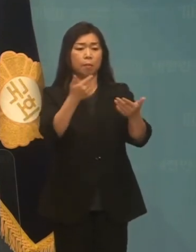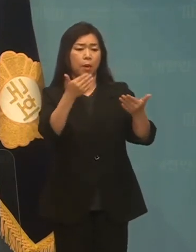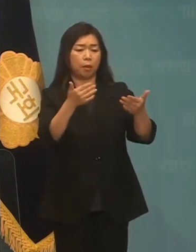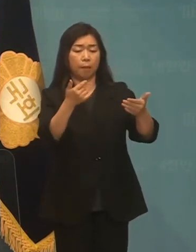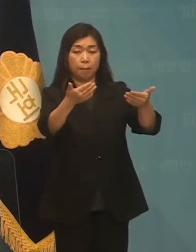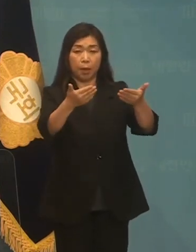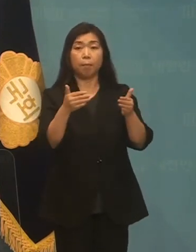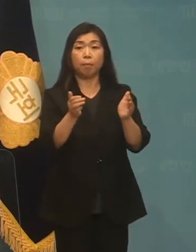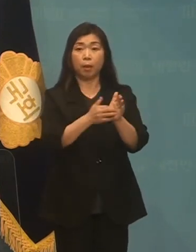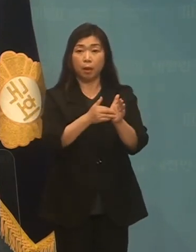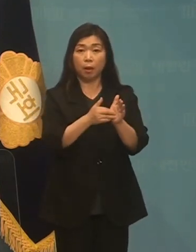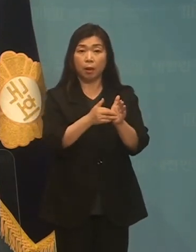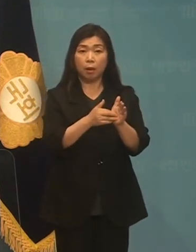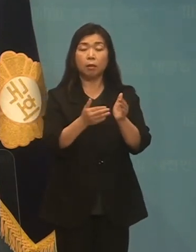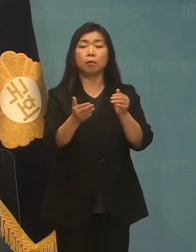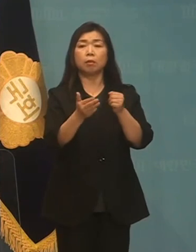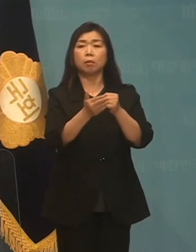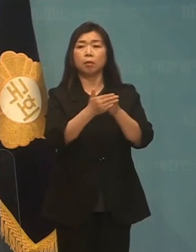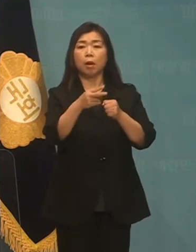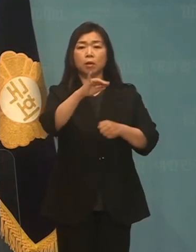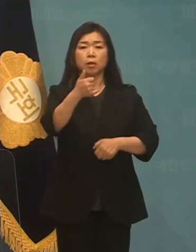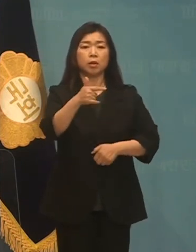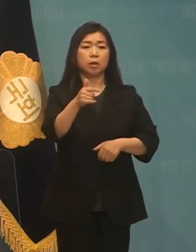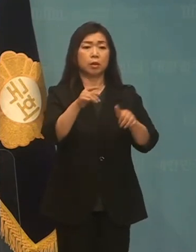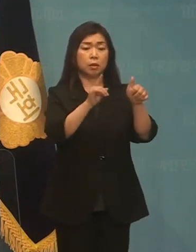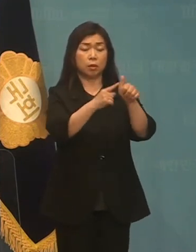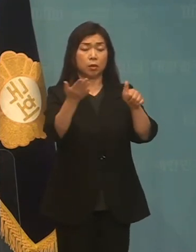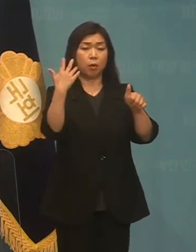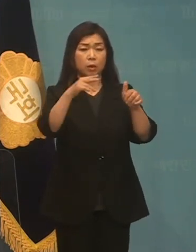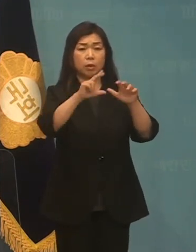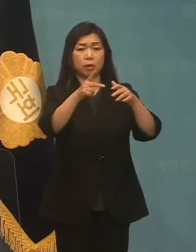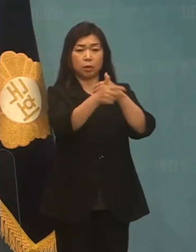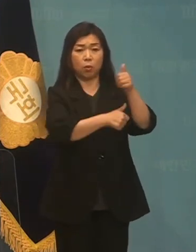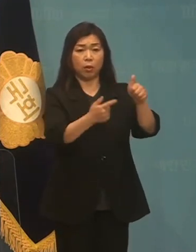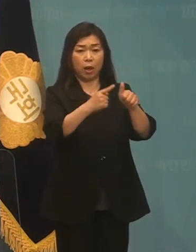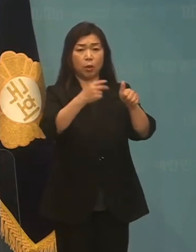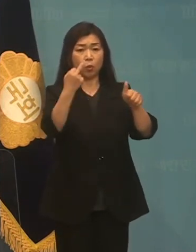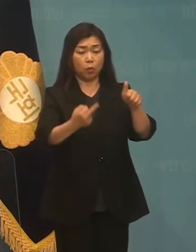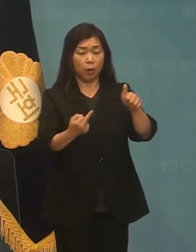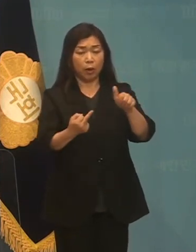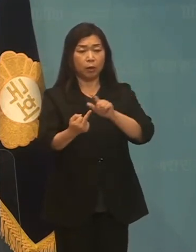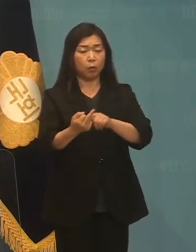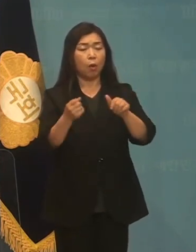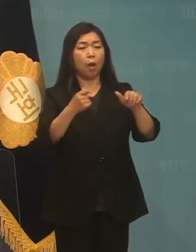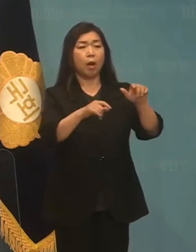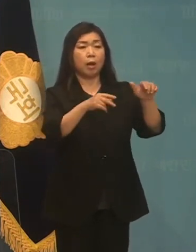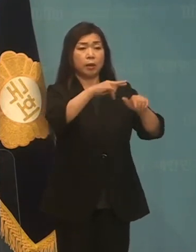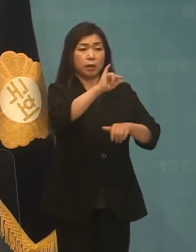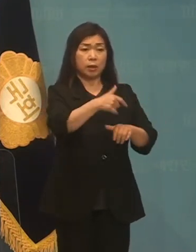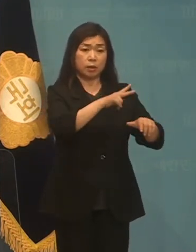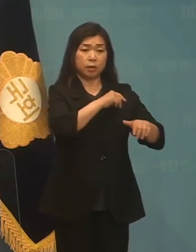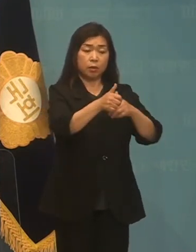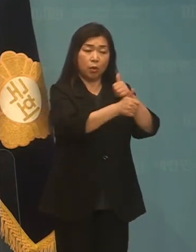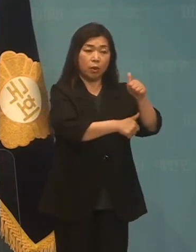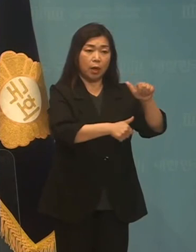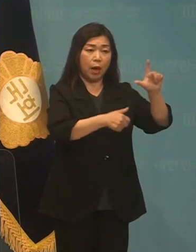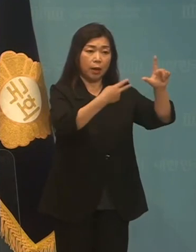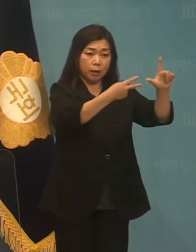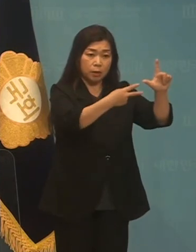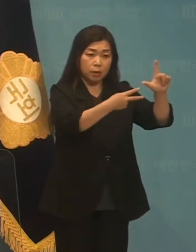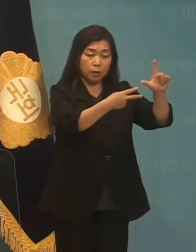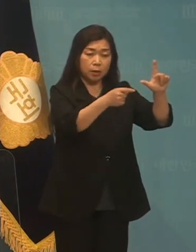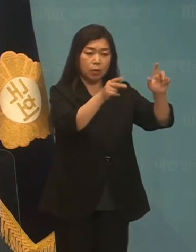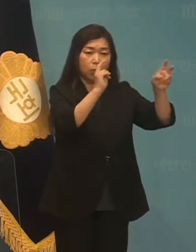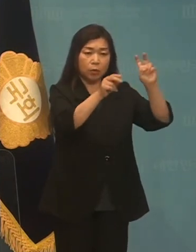받은 바와 같이 신영수 전 의원의 LH가 대장동 사업에서 철수하는